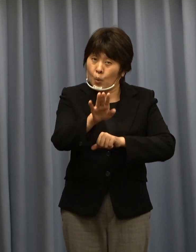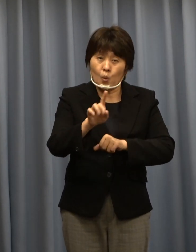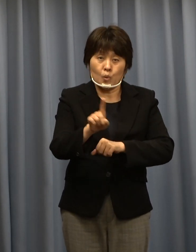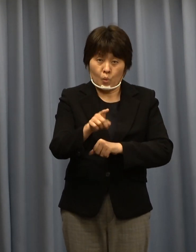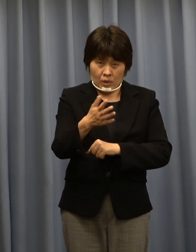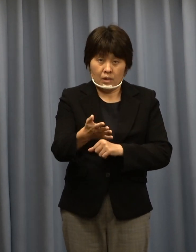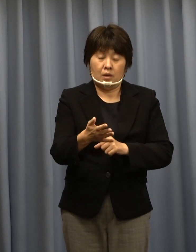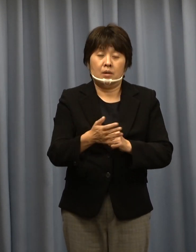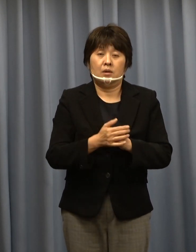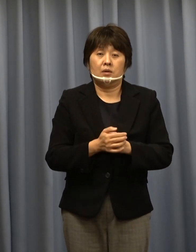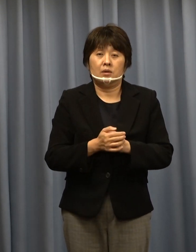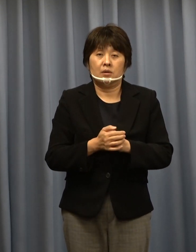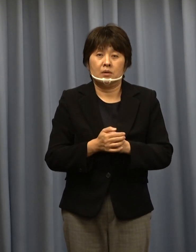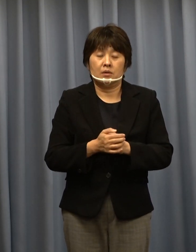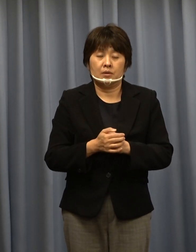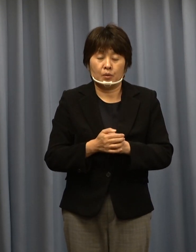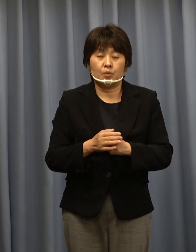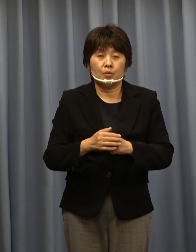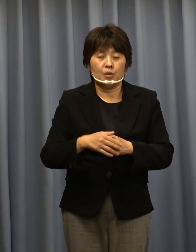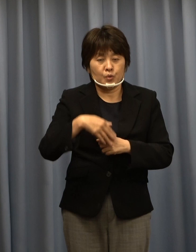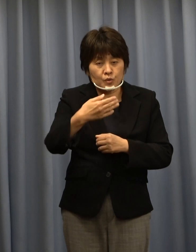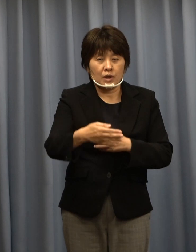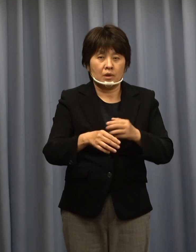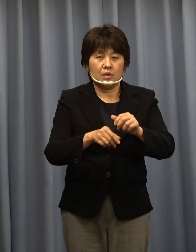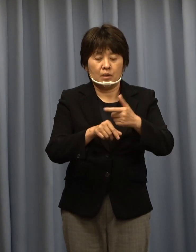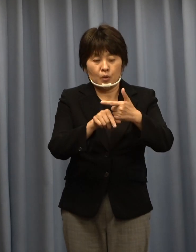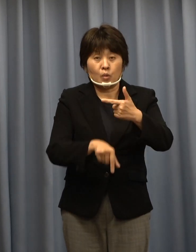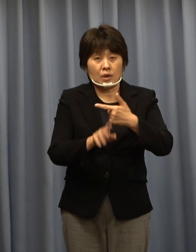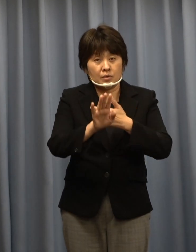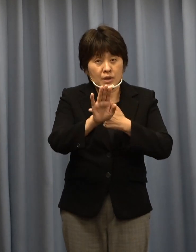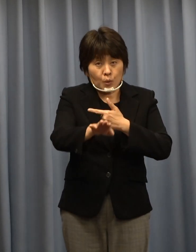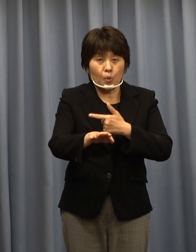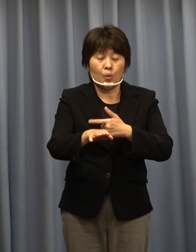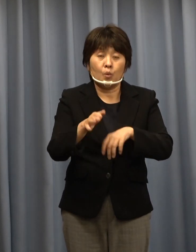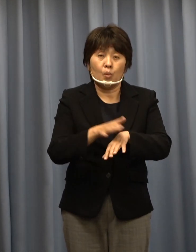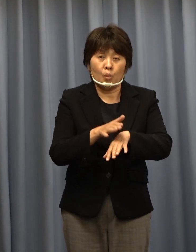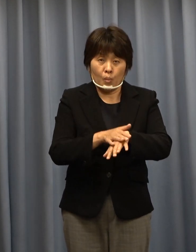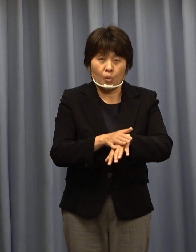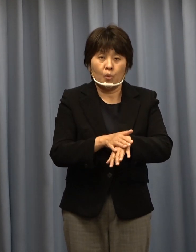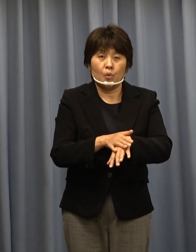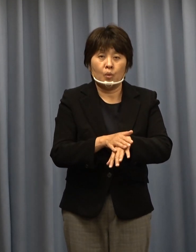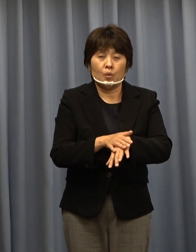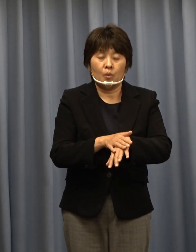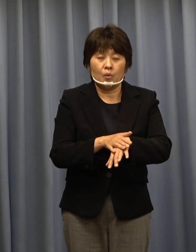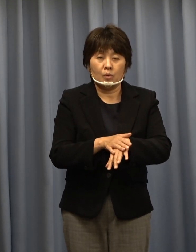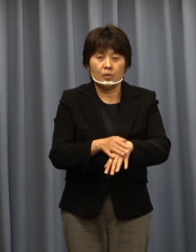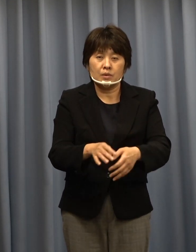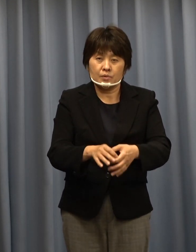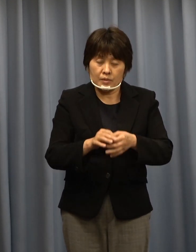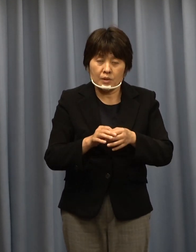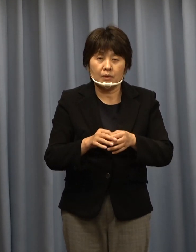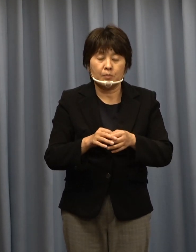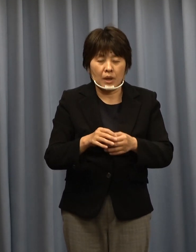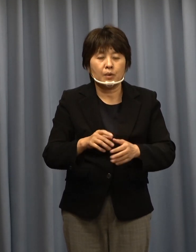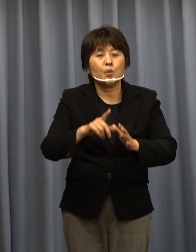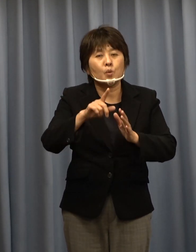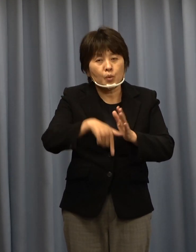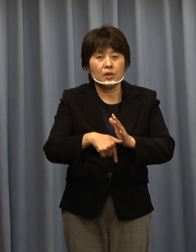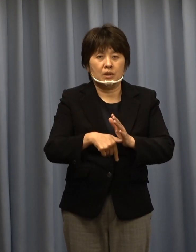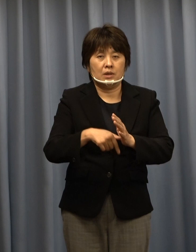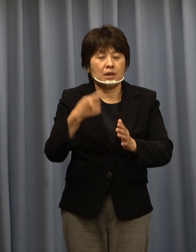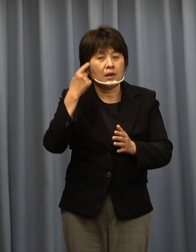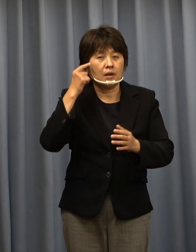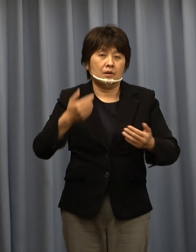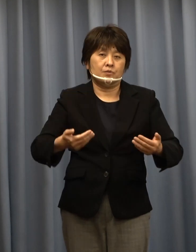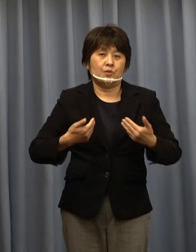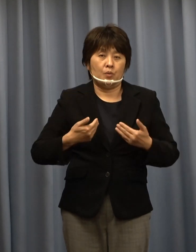けれども、その先の段階的な緩和措置というようなものについては、その時点での考え方になるけれども、そういう